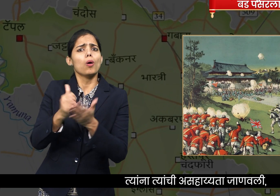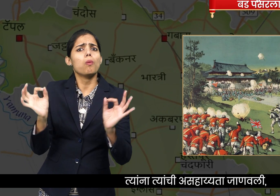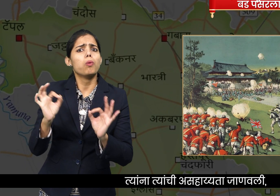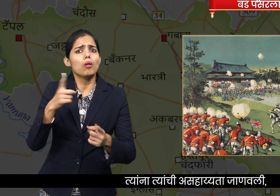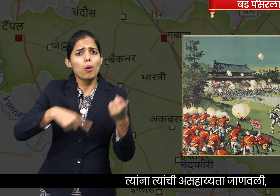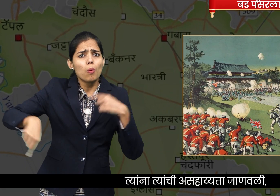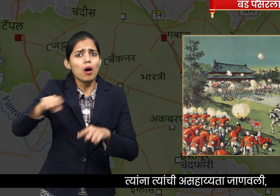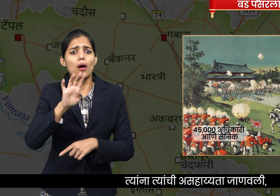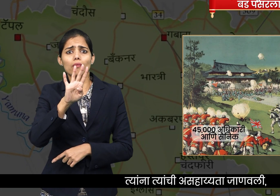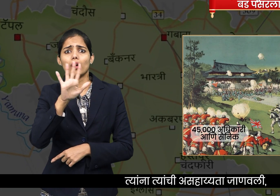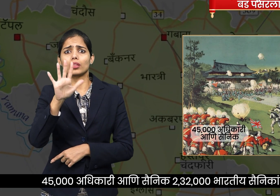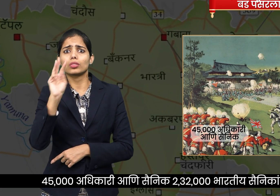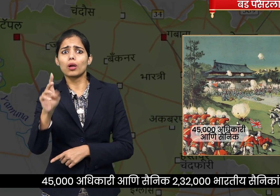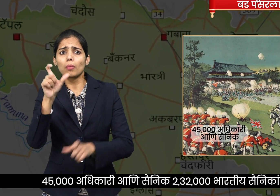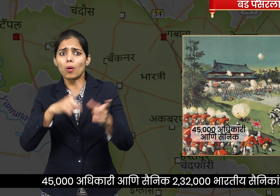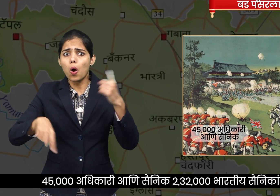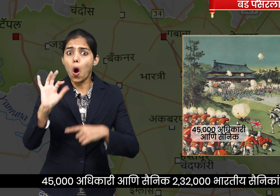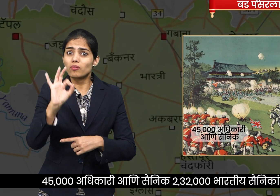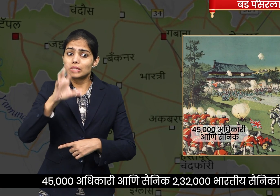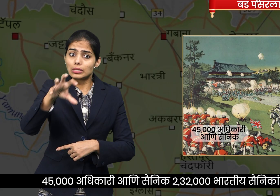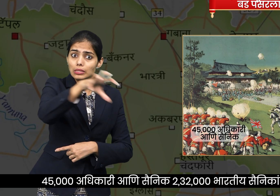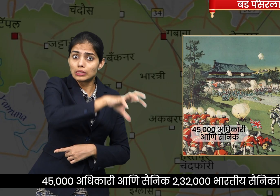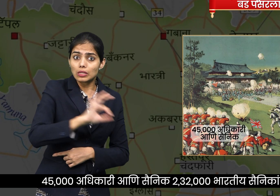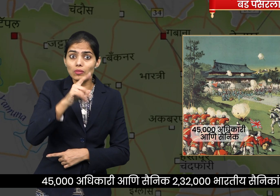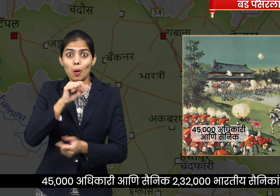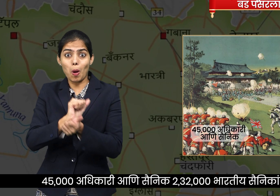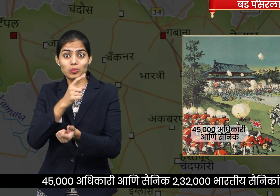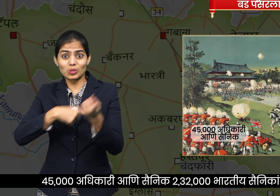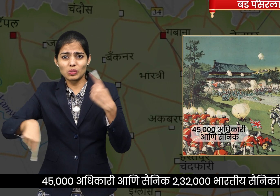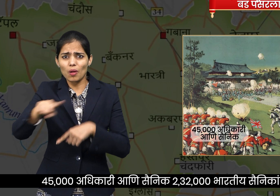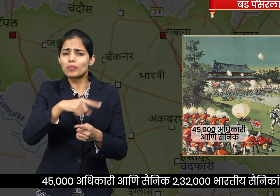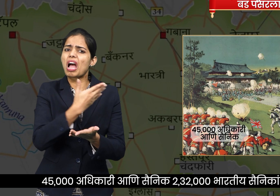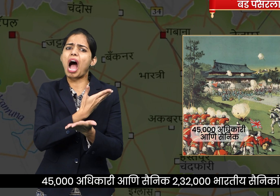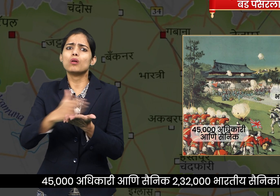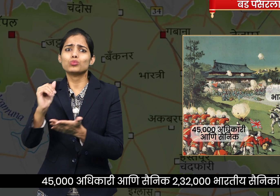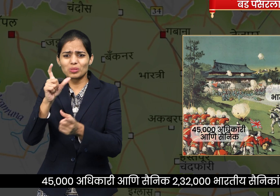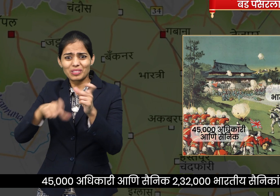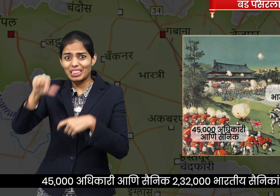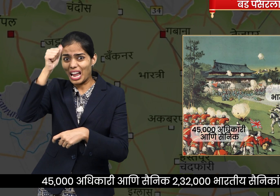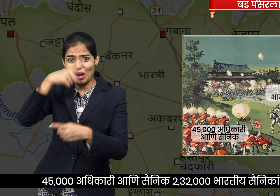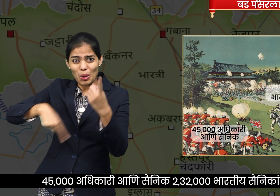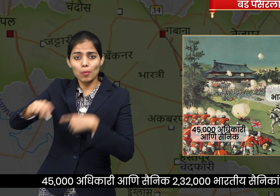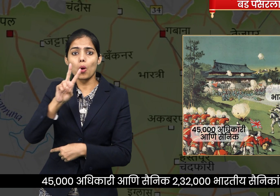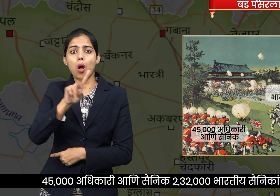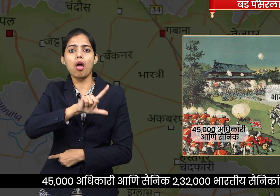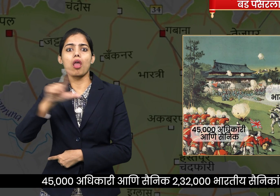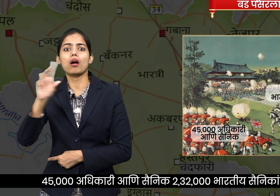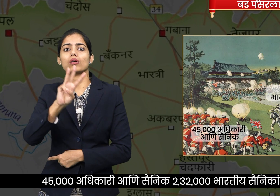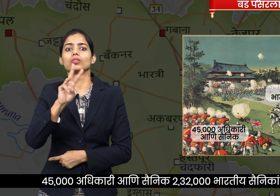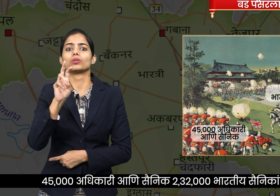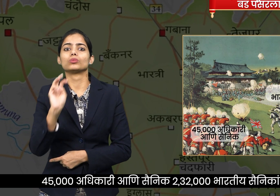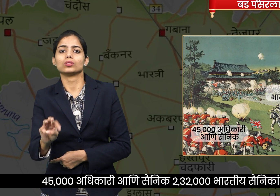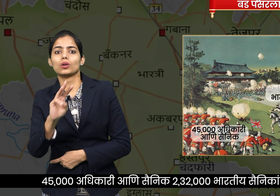असहाय्यता जाणवली. 45,000 अधिकारी आणि सैनिक 232,000